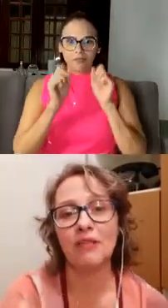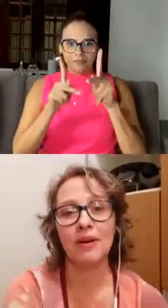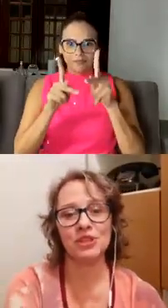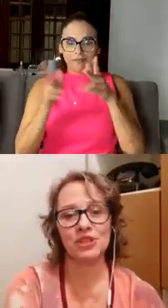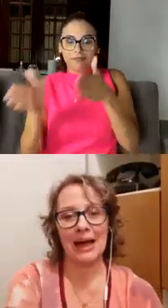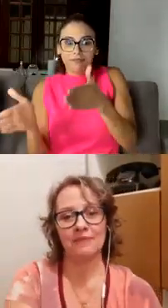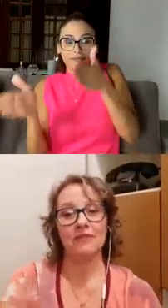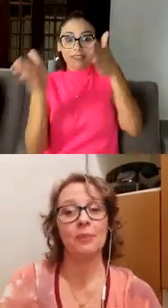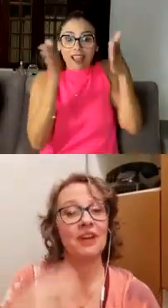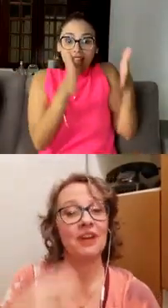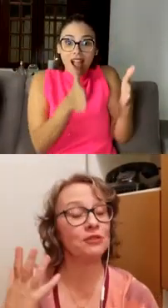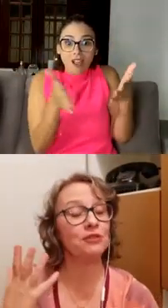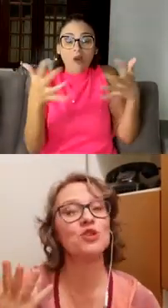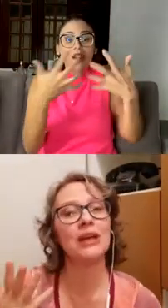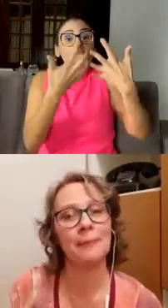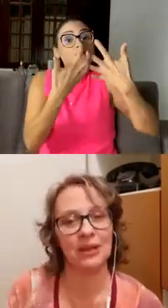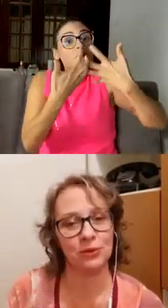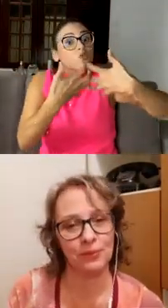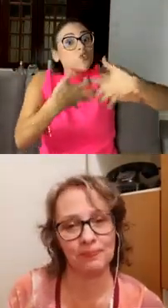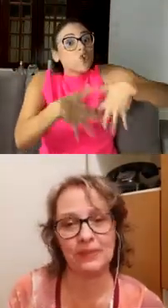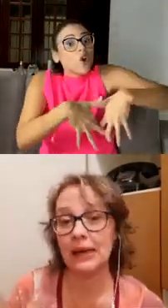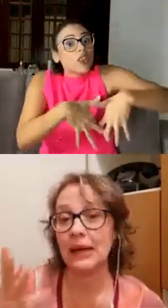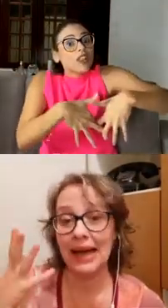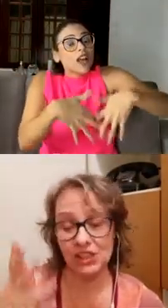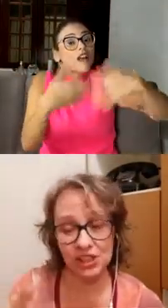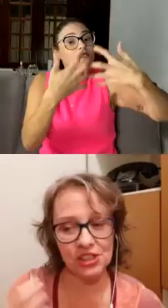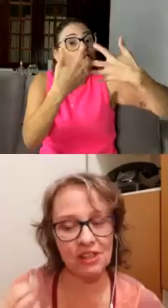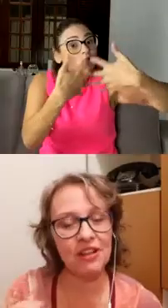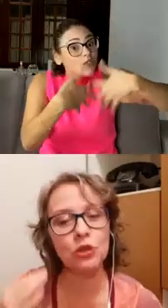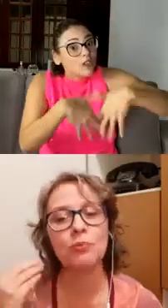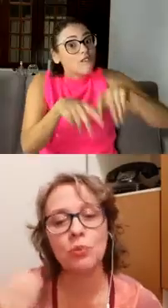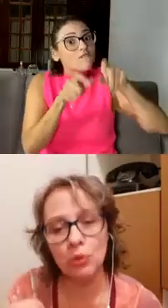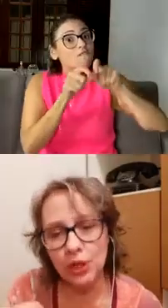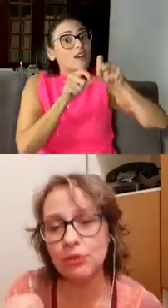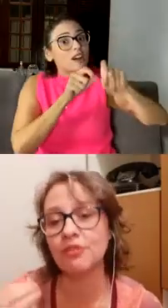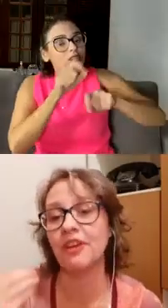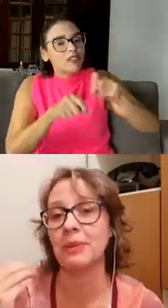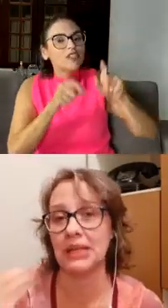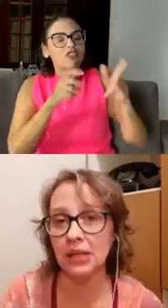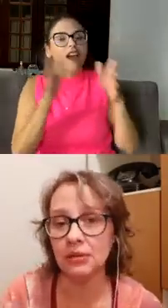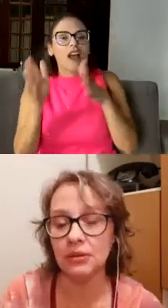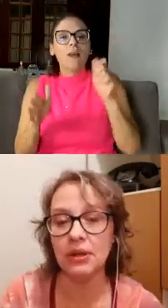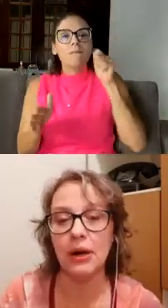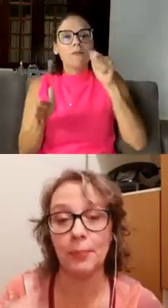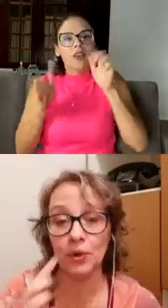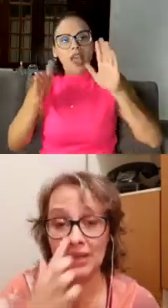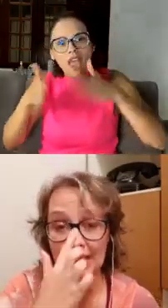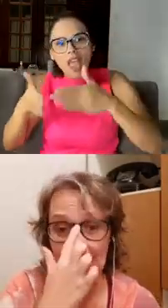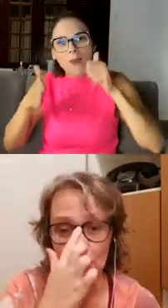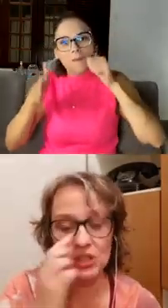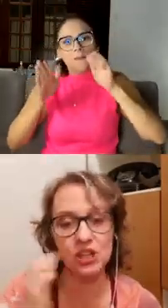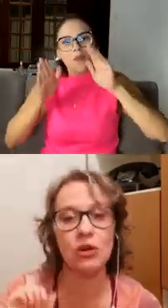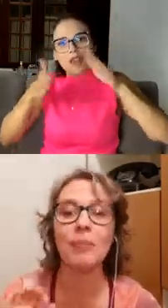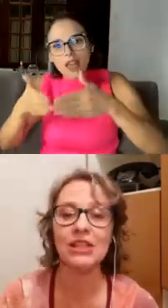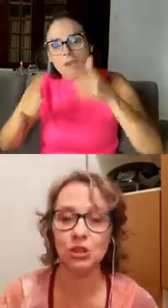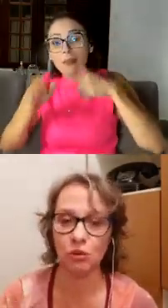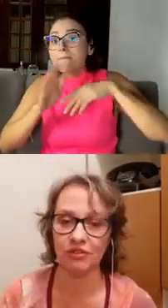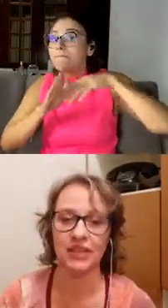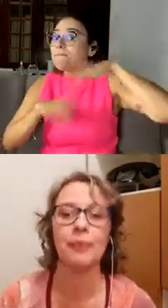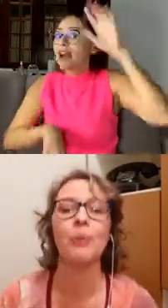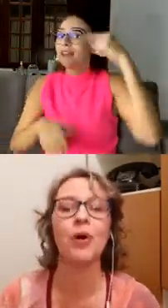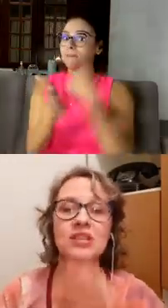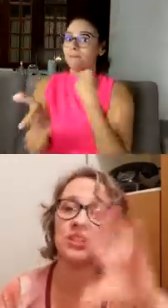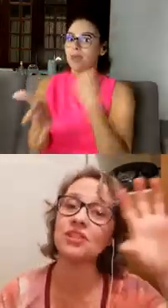Então vamos lá, vamos falar do funcionamento. A gente está falando muito do feminino porque é o que gerou mais